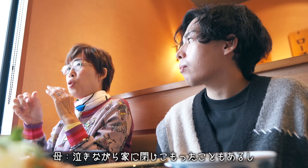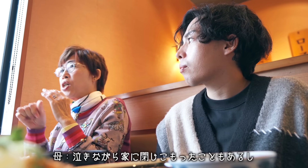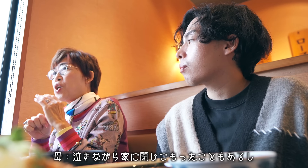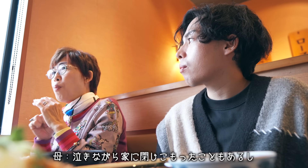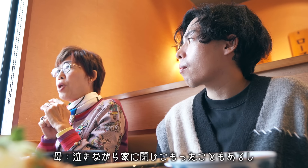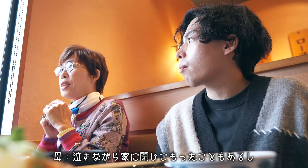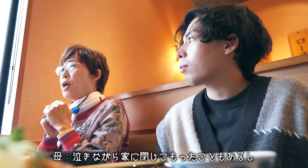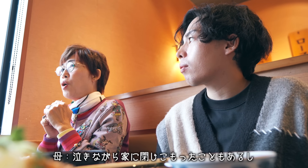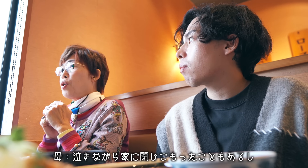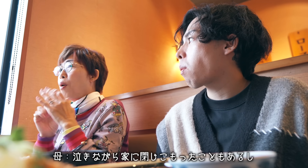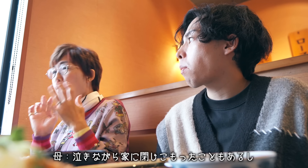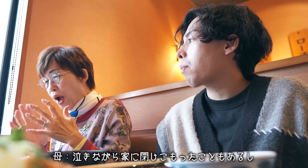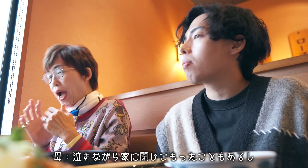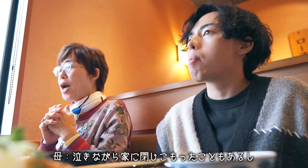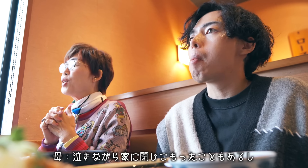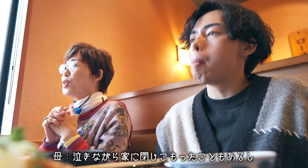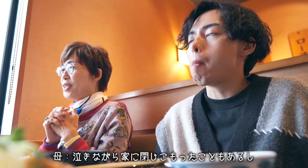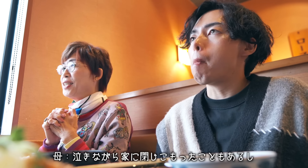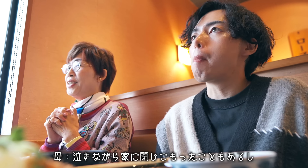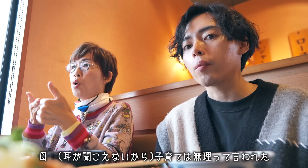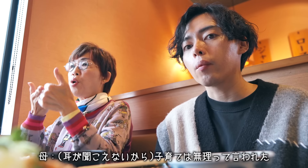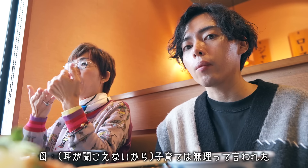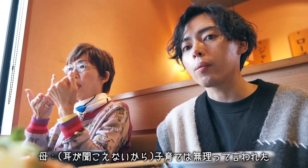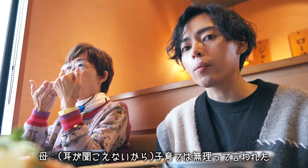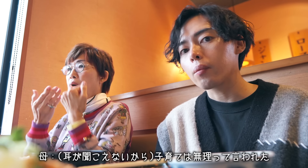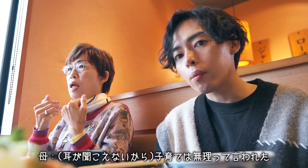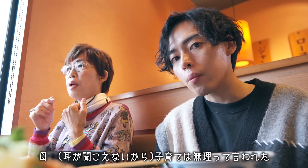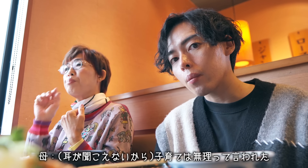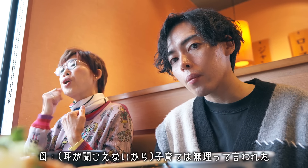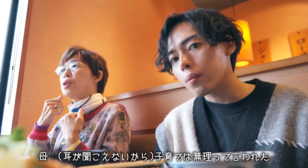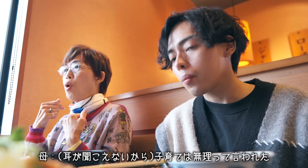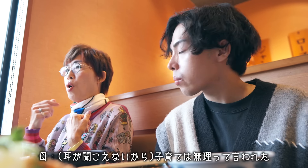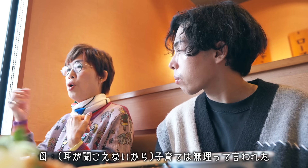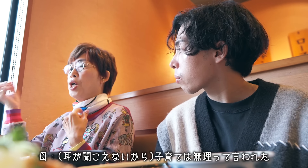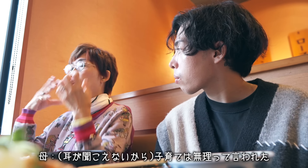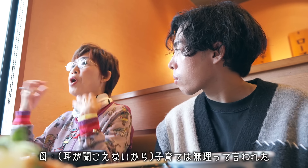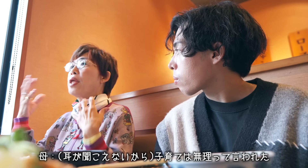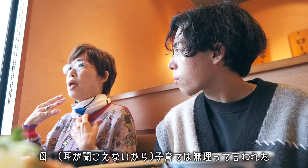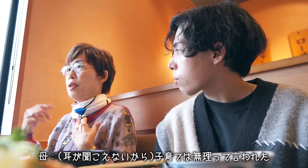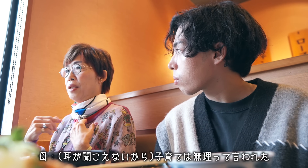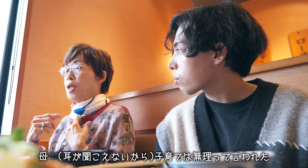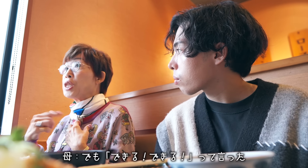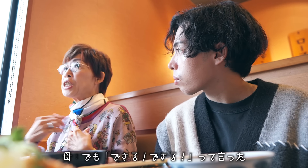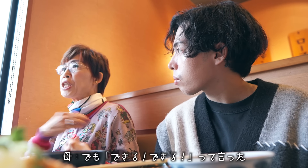それと思って子供へこれでこれでこれでく